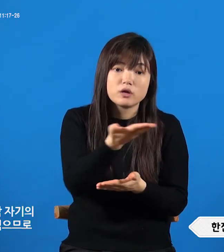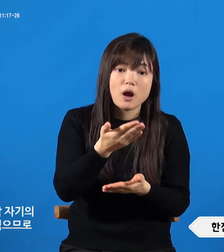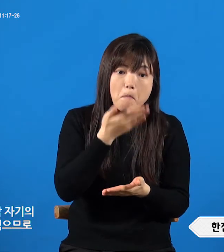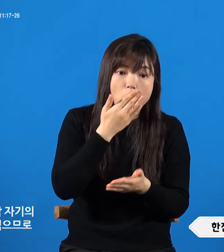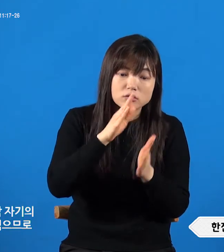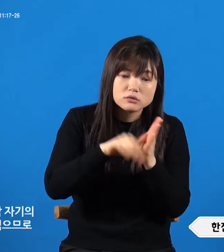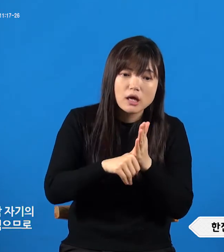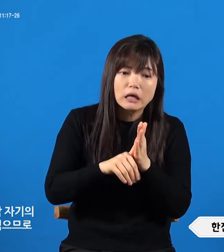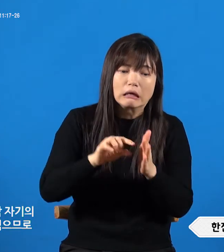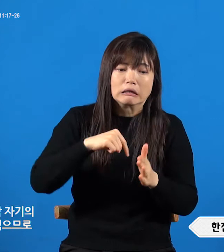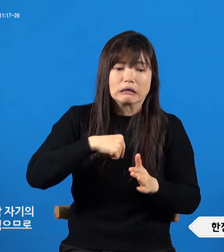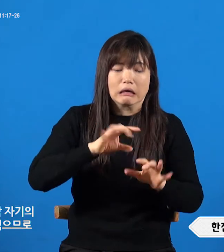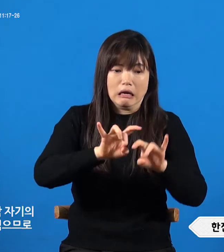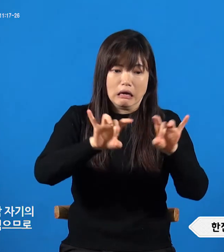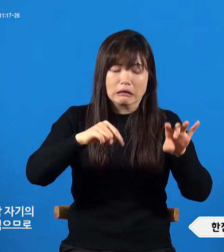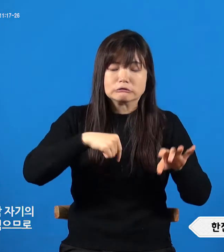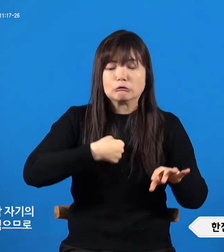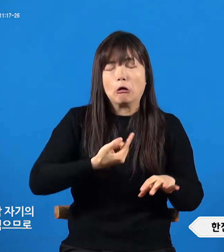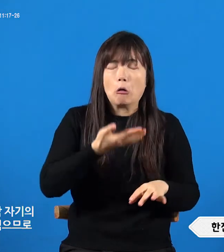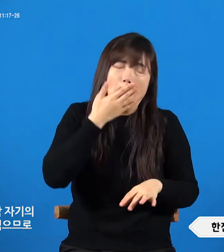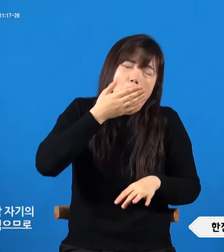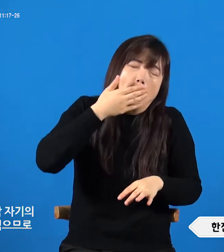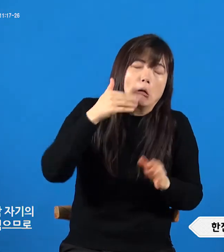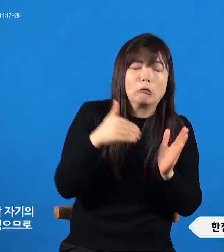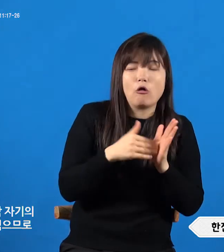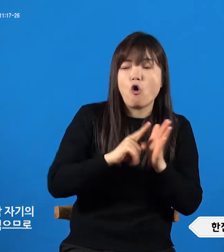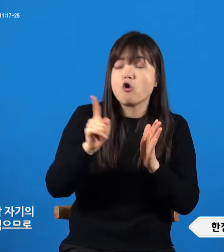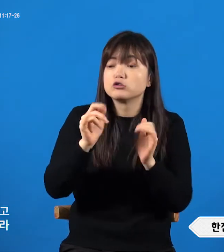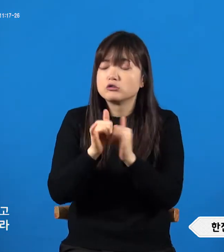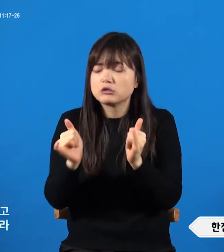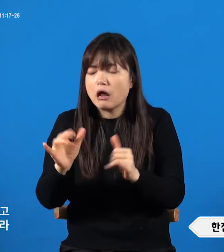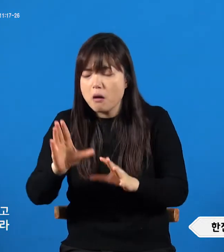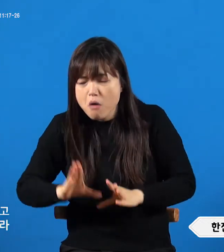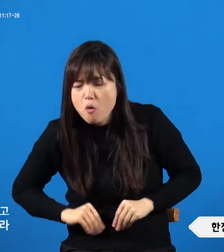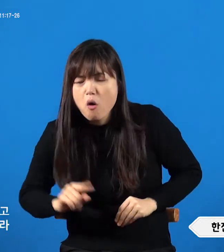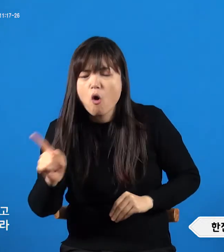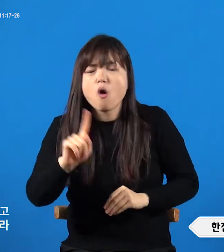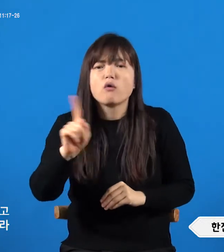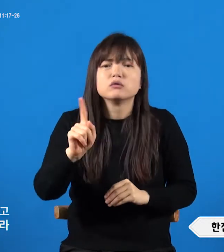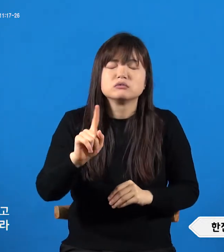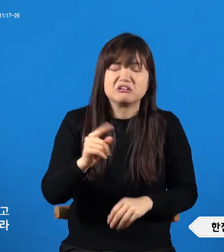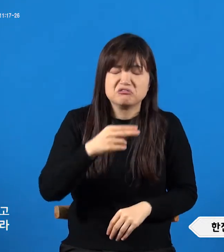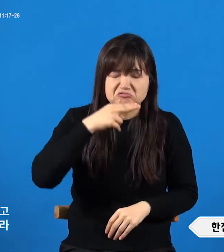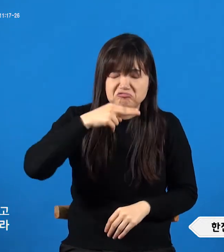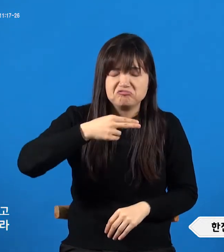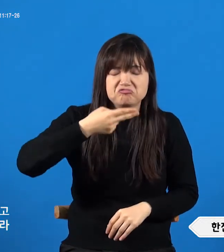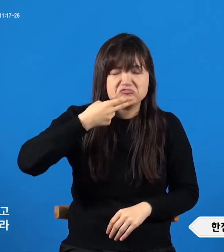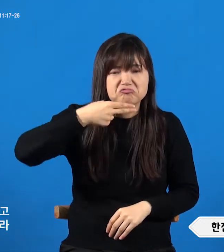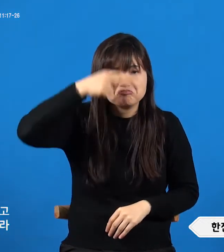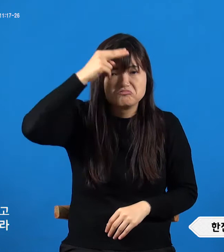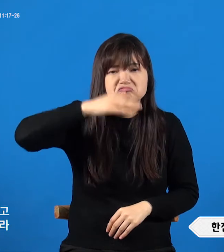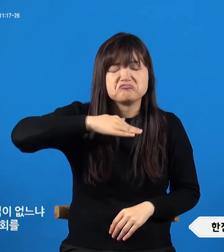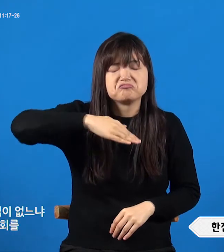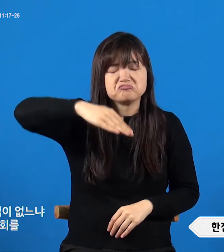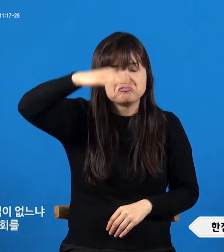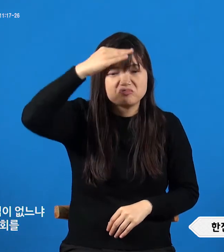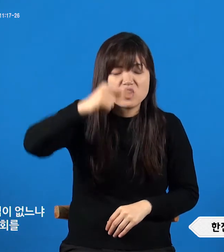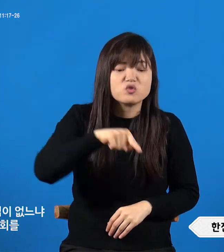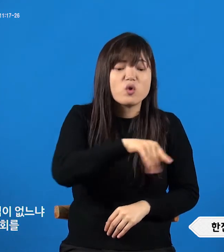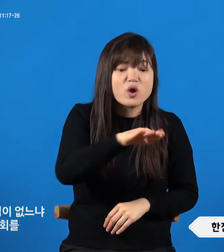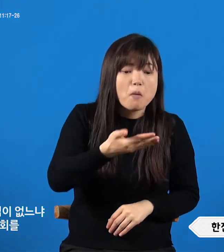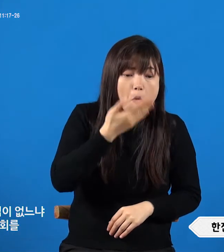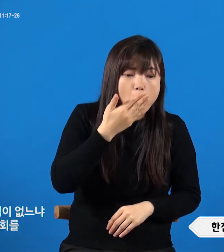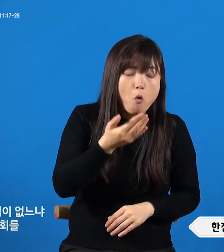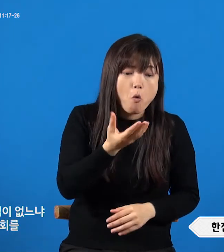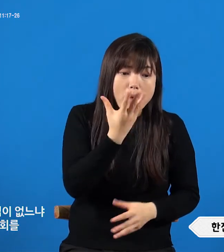먹을 때에 각각 자기의 만찬을 먼저 갖다 먹으므로 어떤 사람은 시장하고 어떤 사람은 취함이라. 너희가 먹고